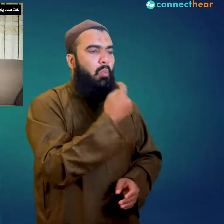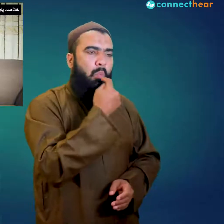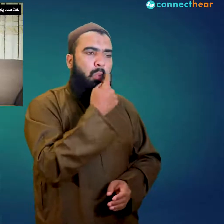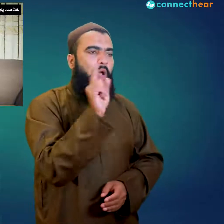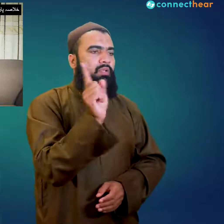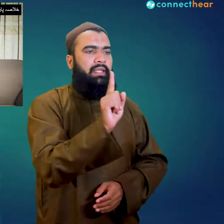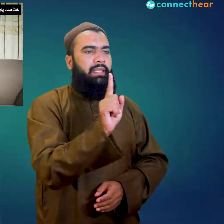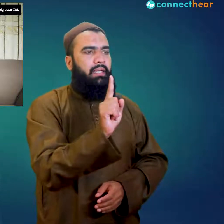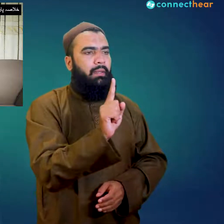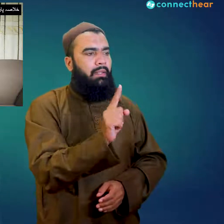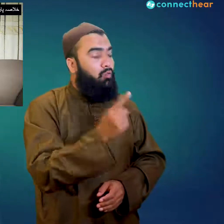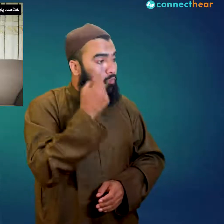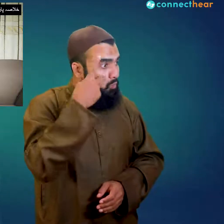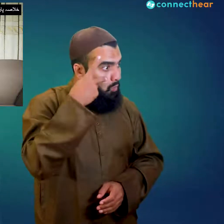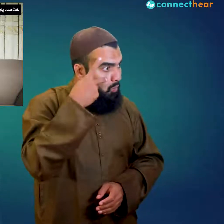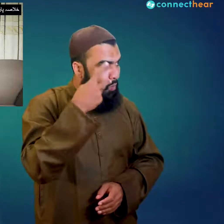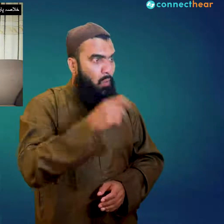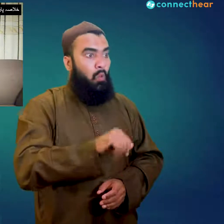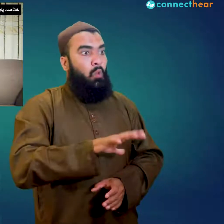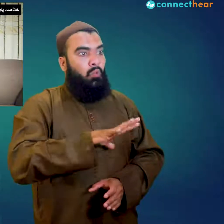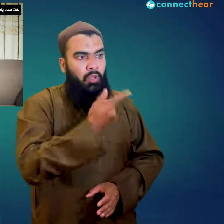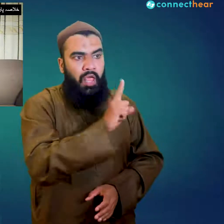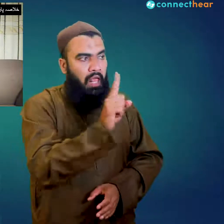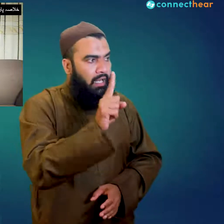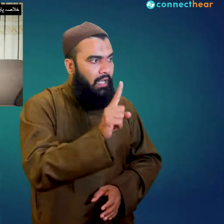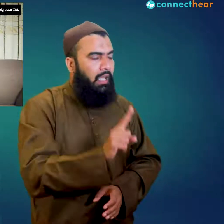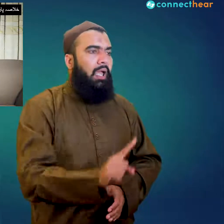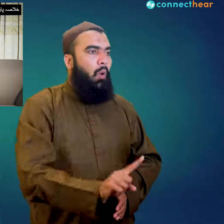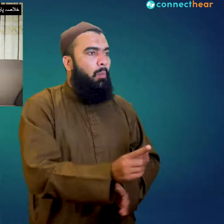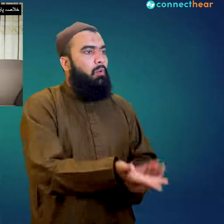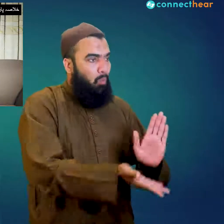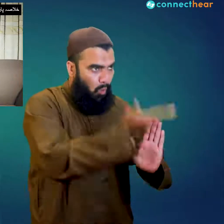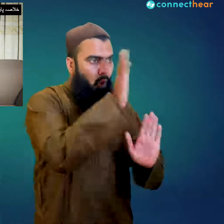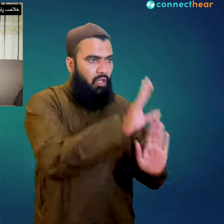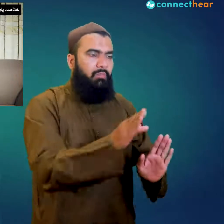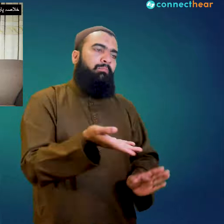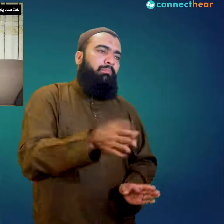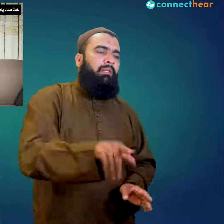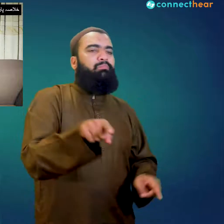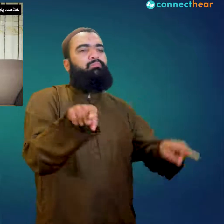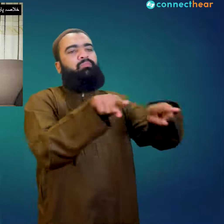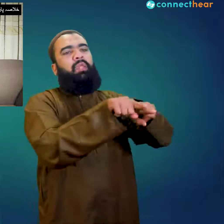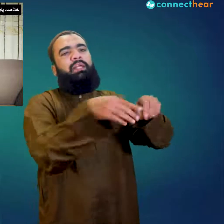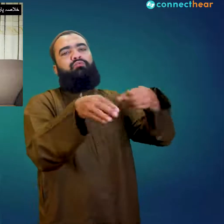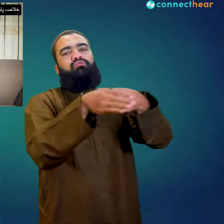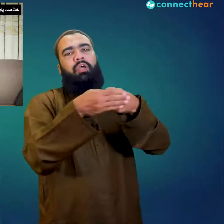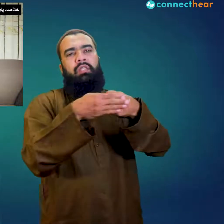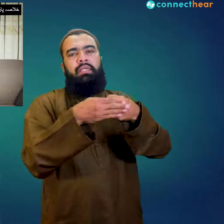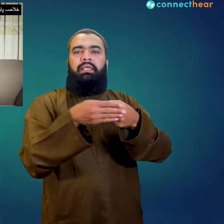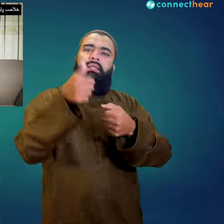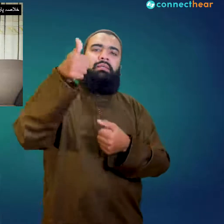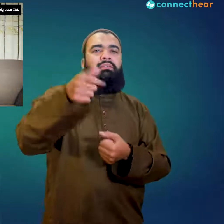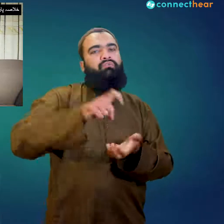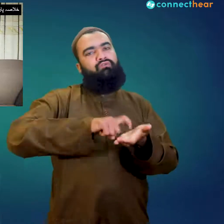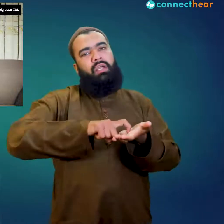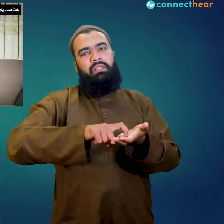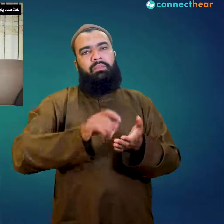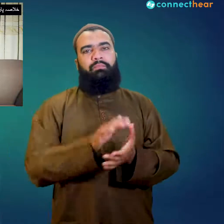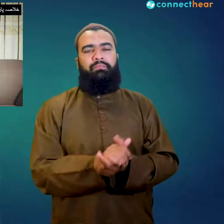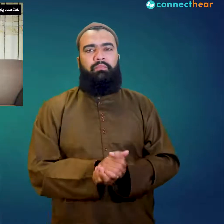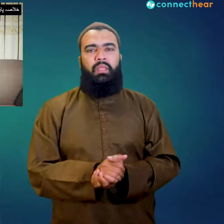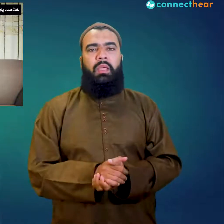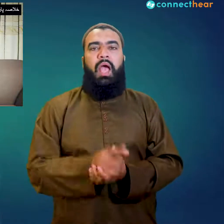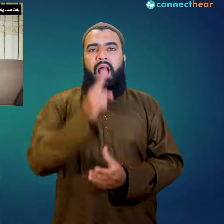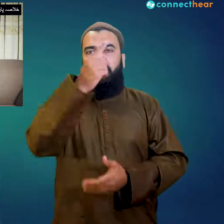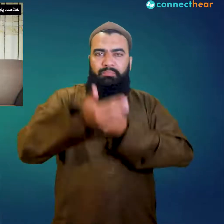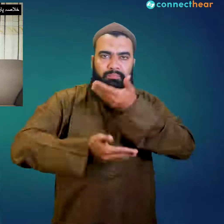کی اجازت دے دی گئی۔ اللہ تقسطوا فی الیتامى سے یہ فرما دیا گیا کہ نکاح کرنے کی